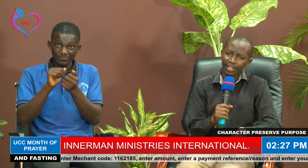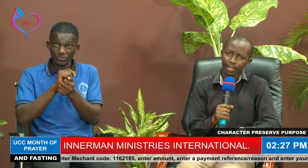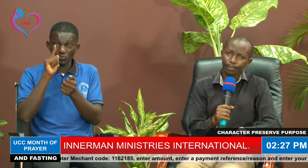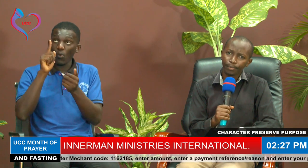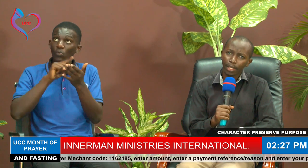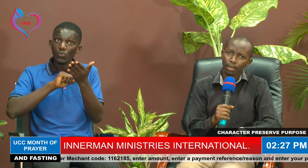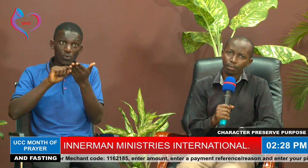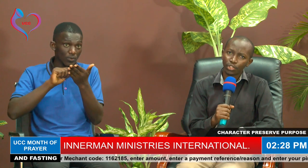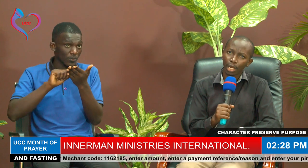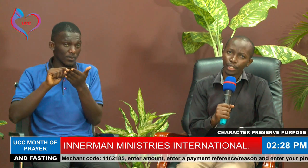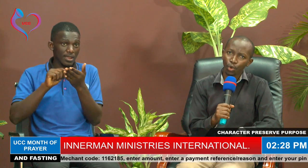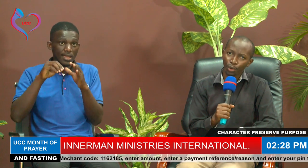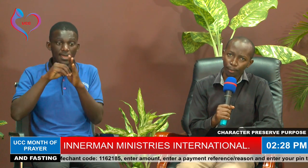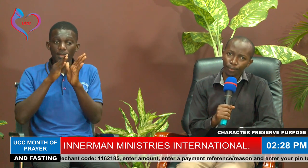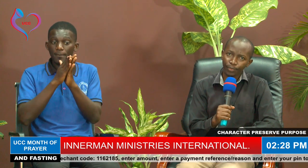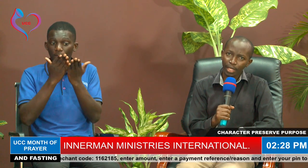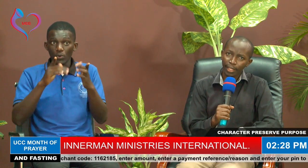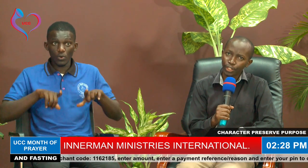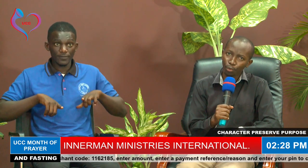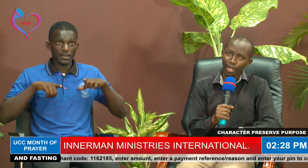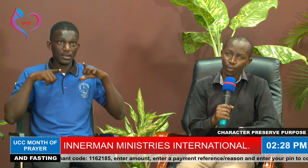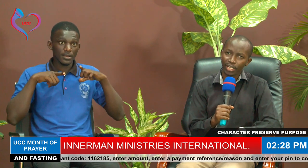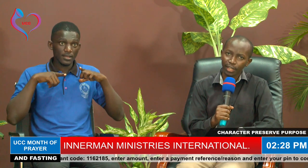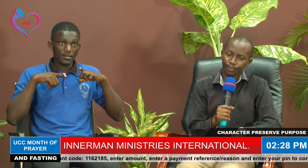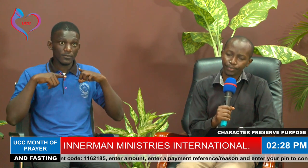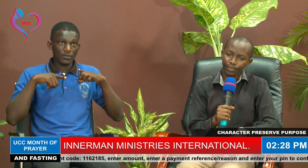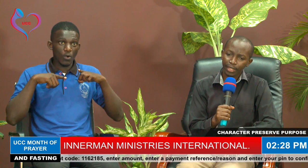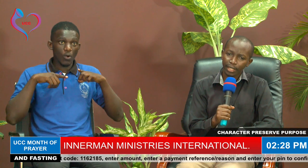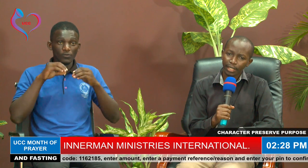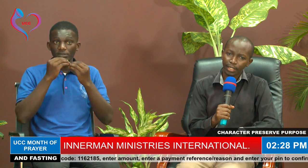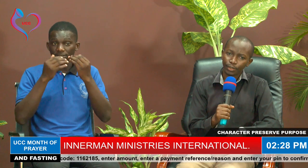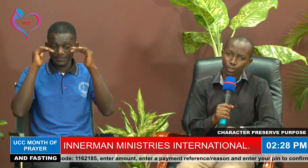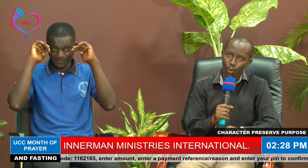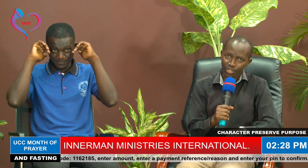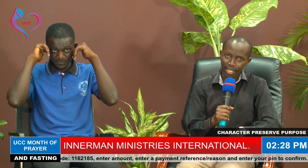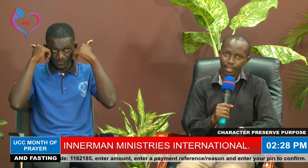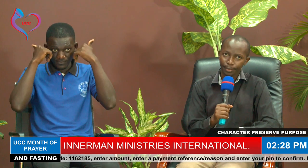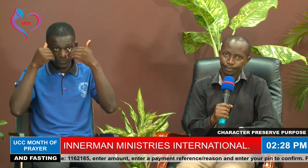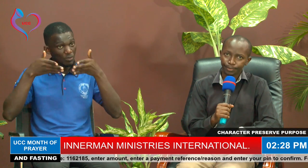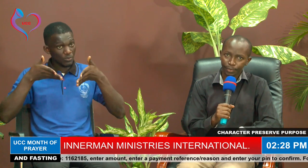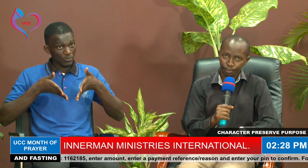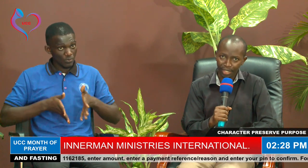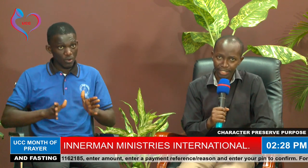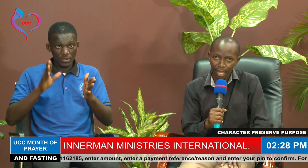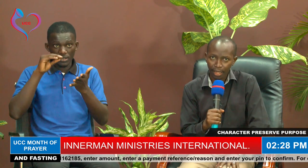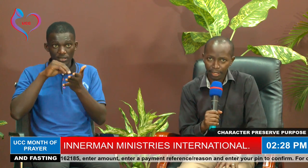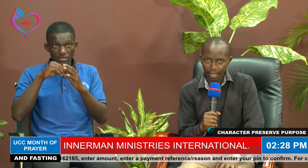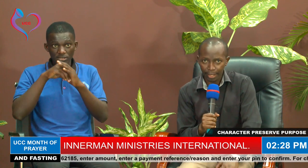Oliwandiike mu kitabo eky'obulamu eky'omwana gw'endiga. Ndokose mu linnya erya